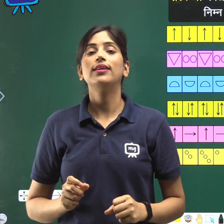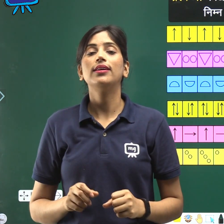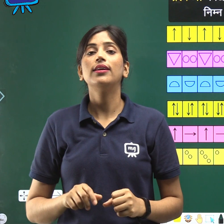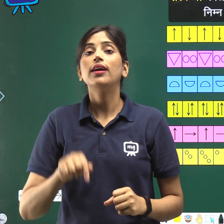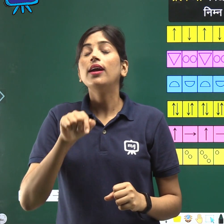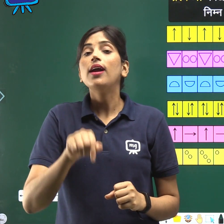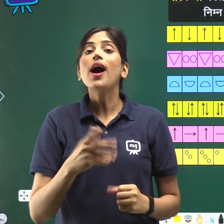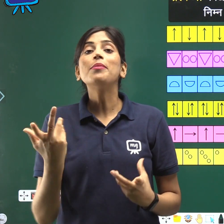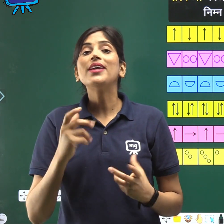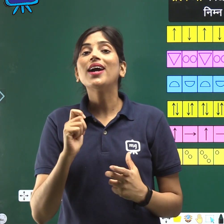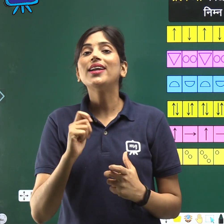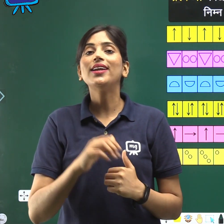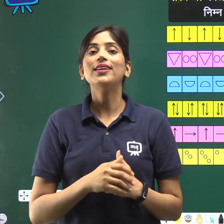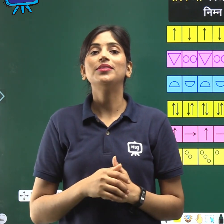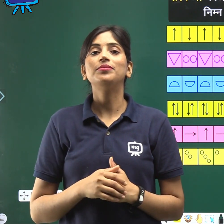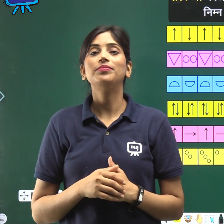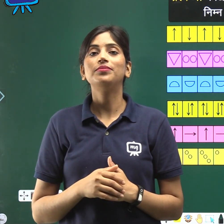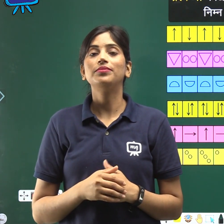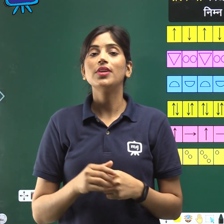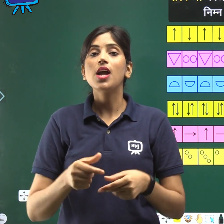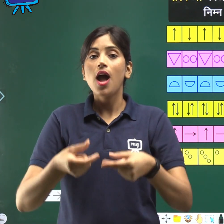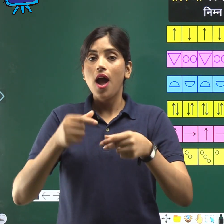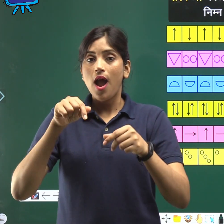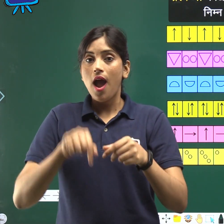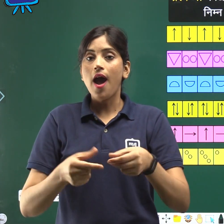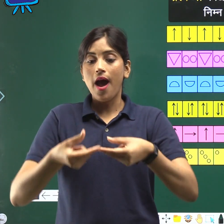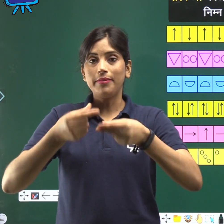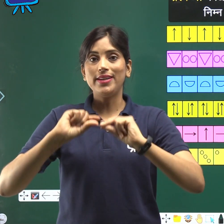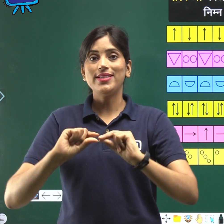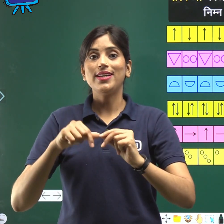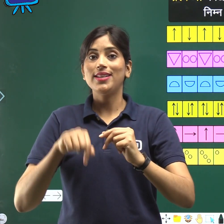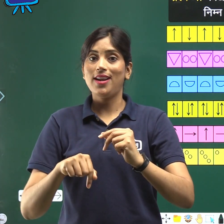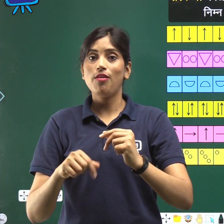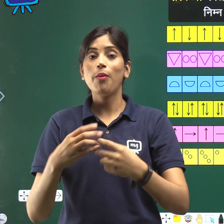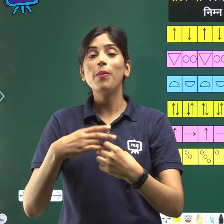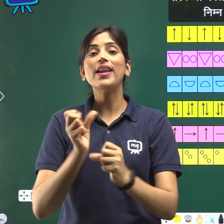अब क्या करें? अब नीचे की तरफ बनाएंगे।